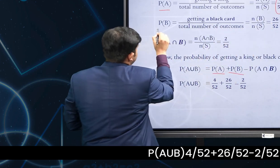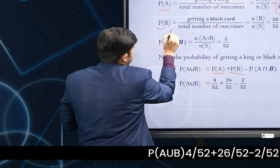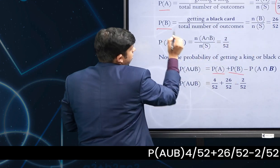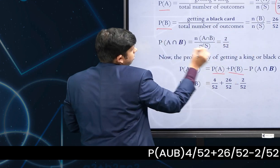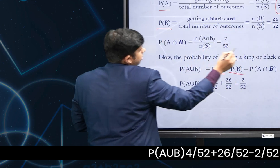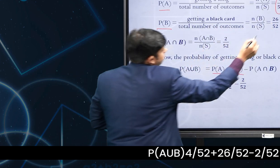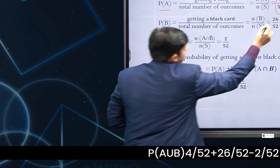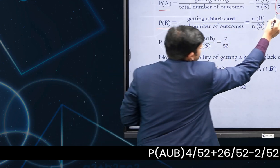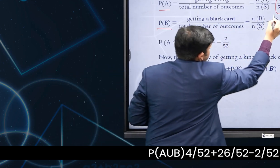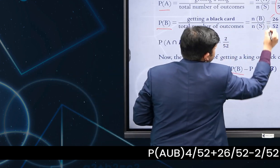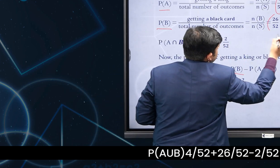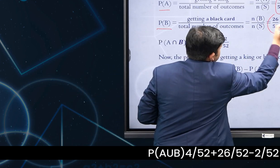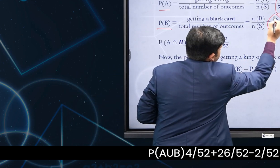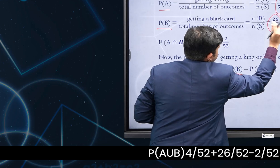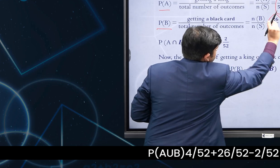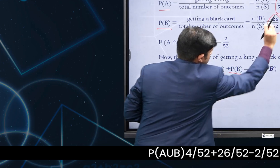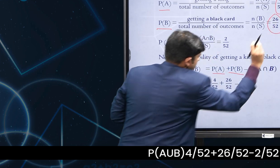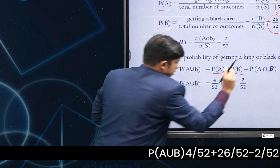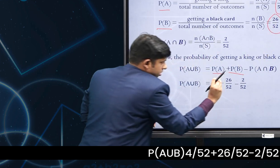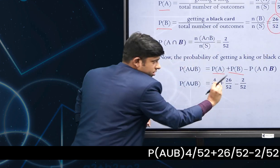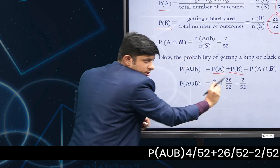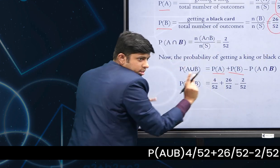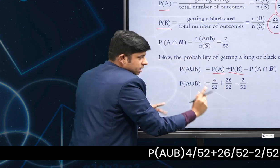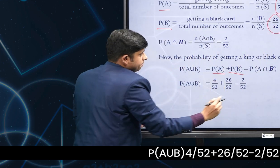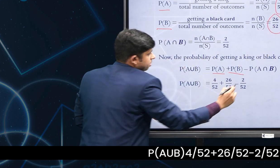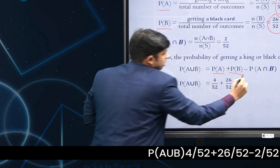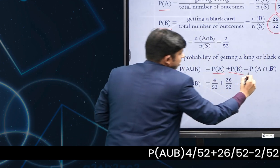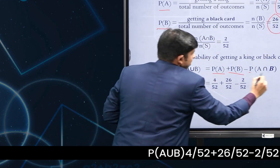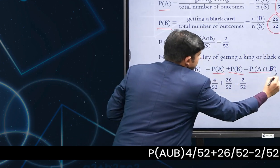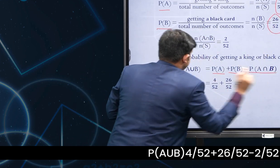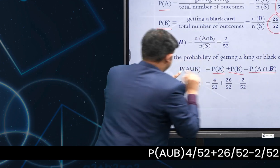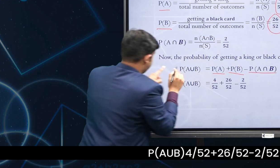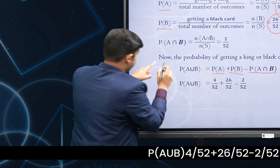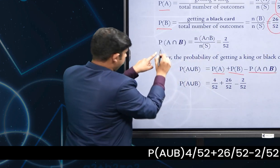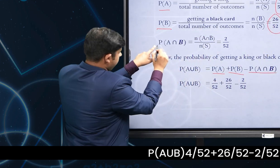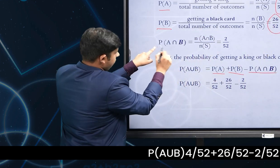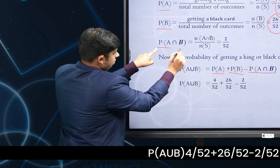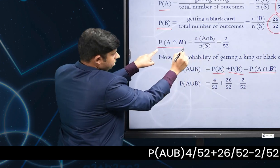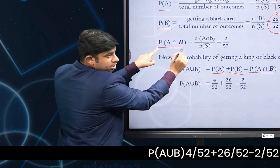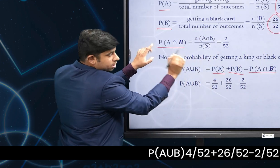बंद 4/52 अधिक 26/52 वजा 2/52.